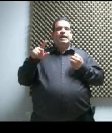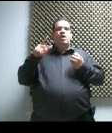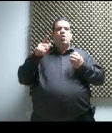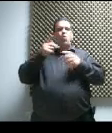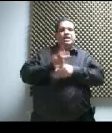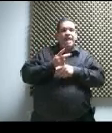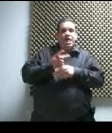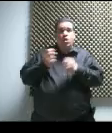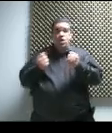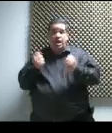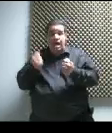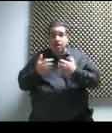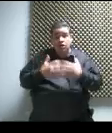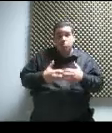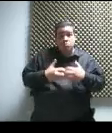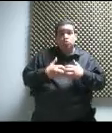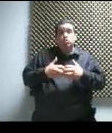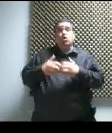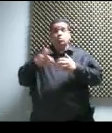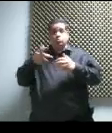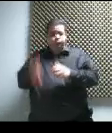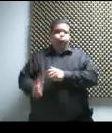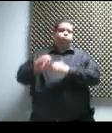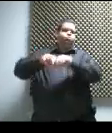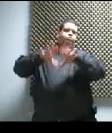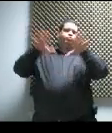Tiene tremendo motor. Cuidado con ese bache.